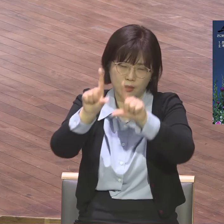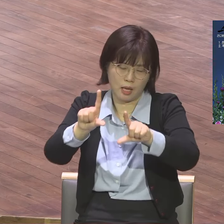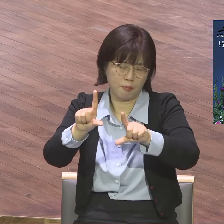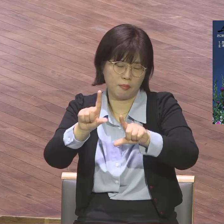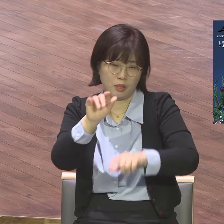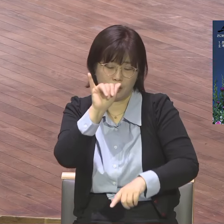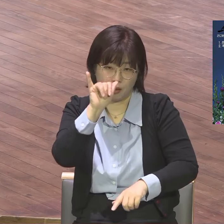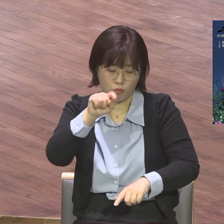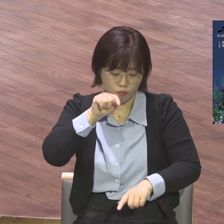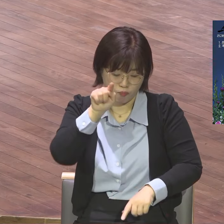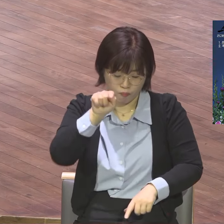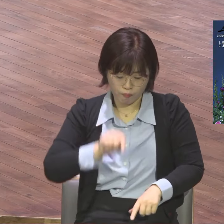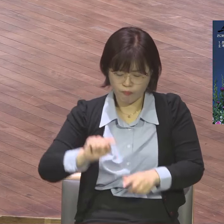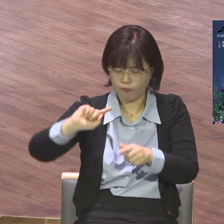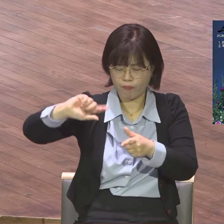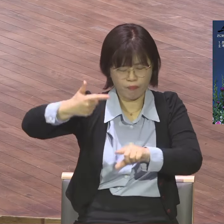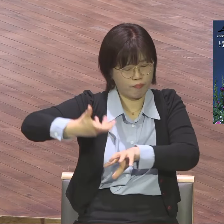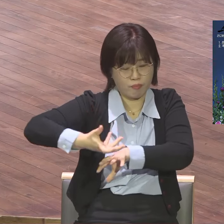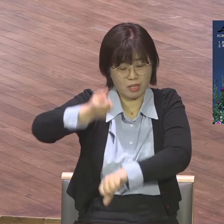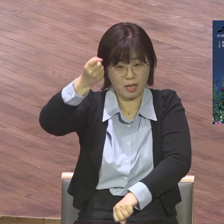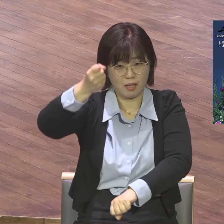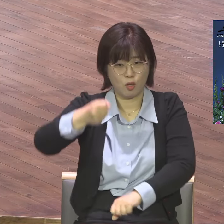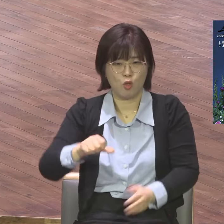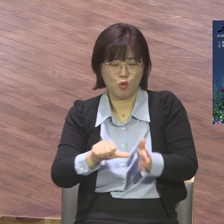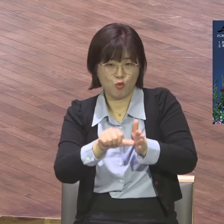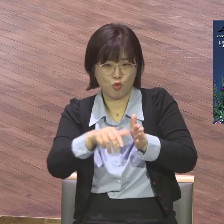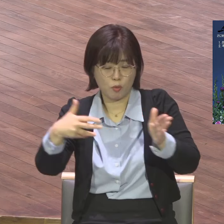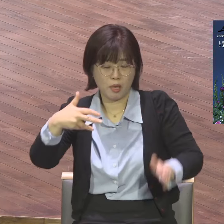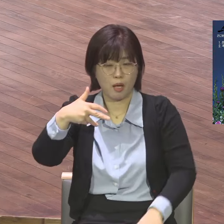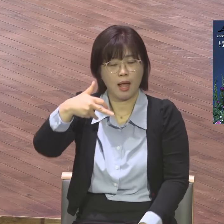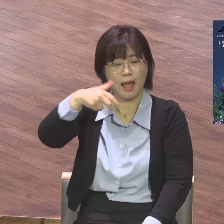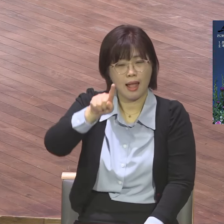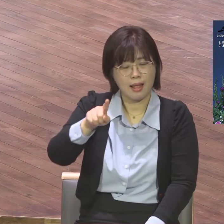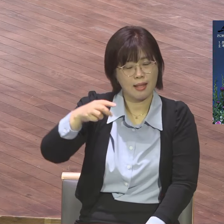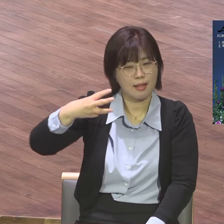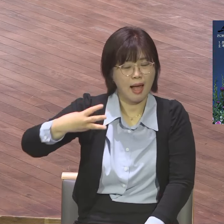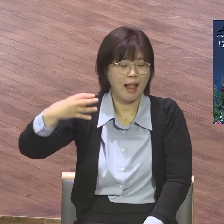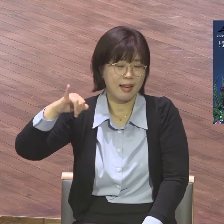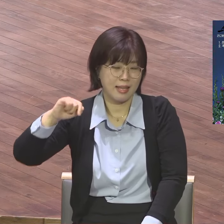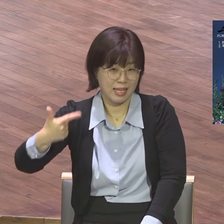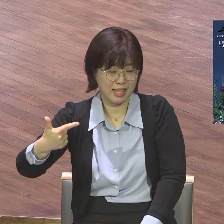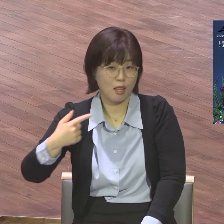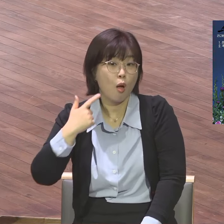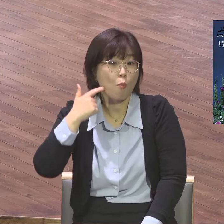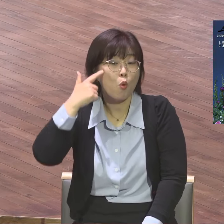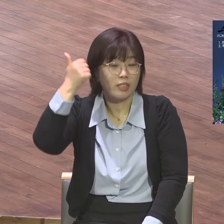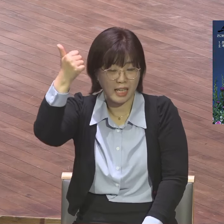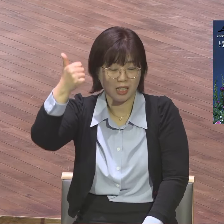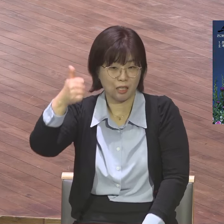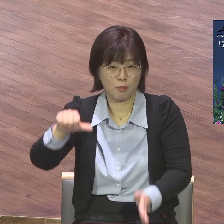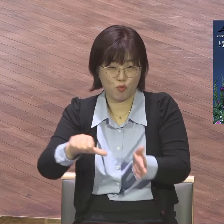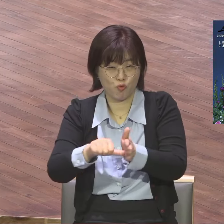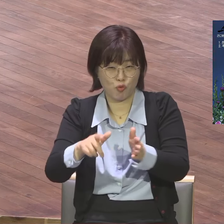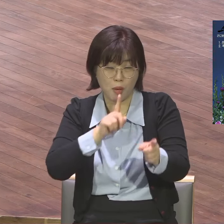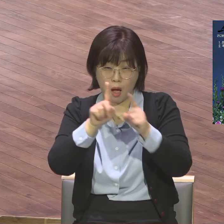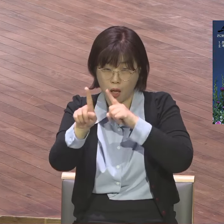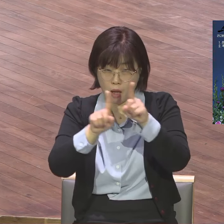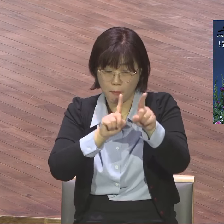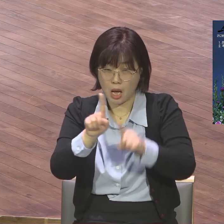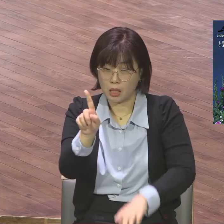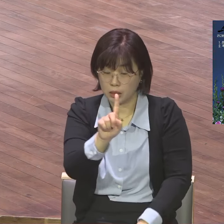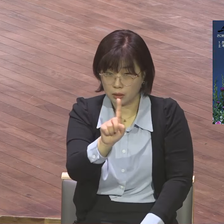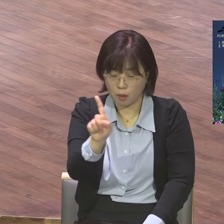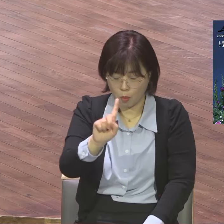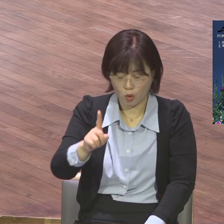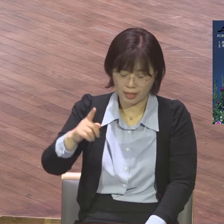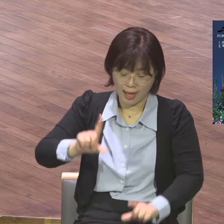캠벨 몰간이라는 목사님께서 전도서에서 계속해서 반복적으로 언급하고 있는 해 아래서라는 말에